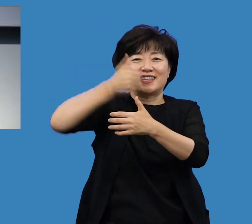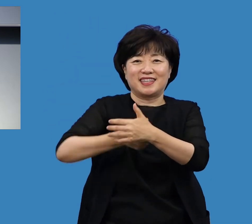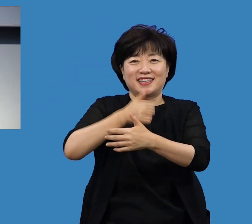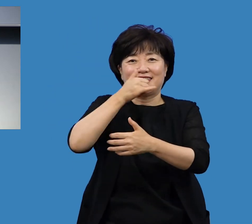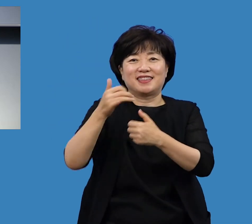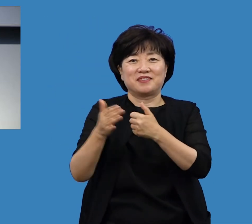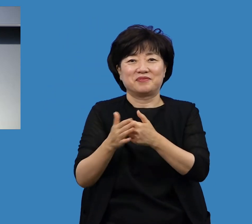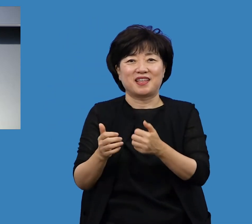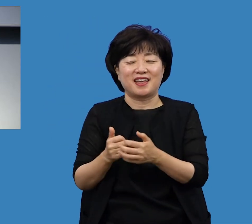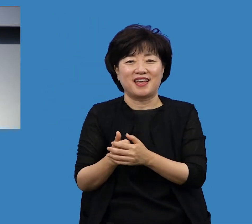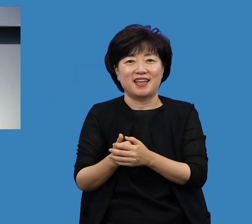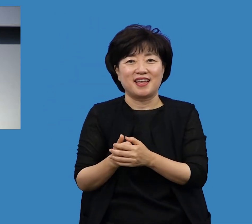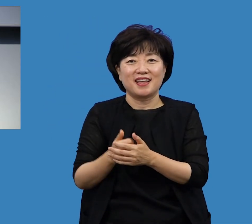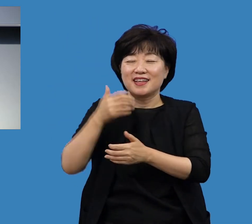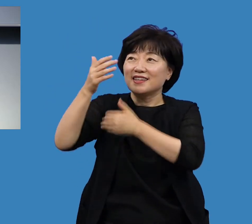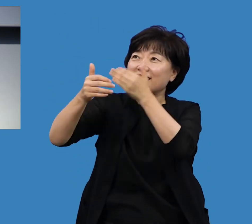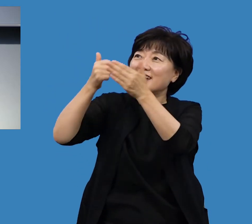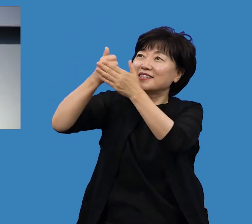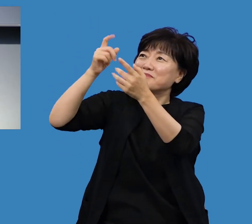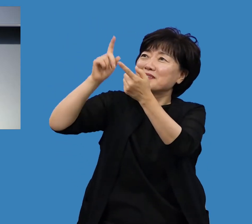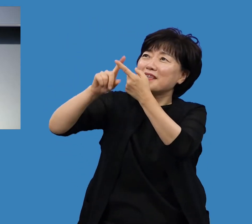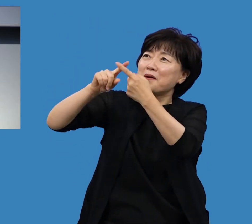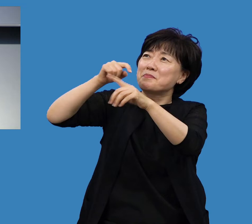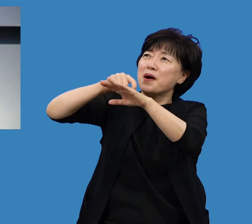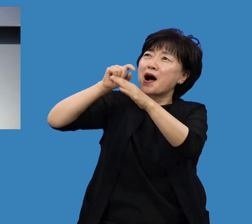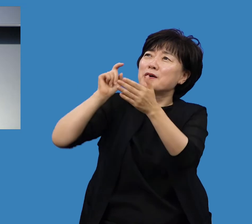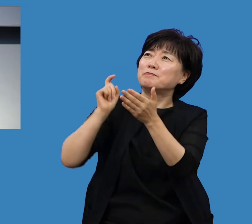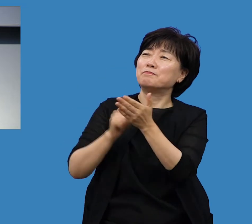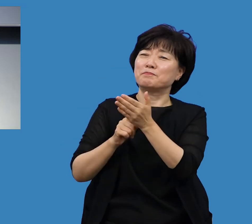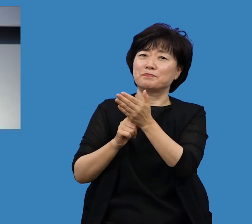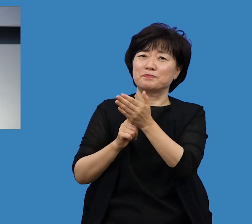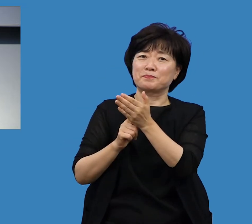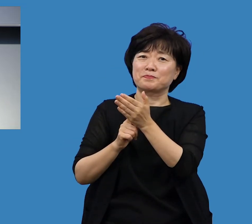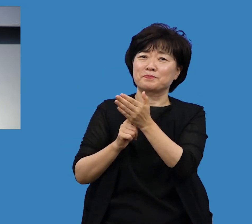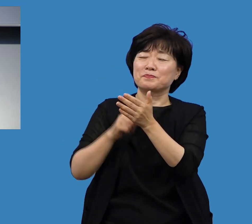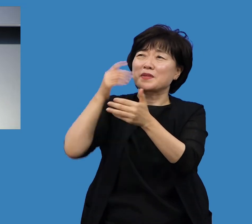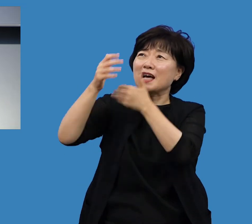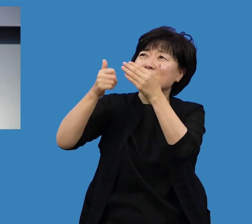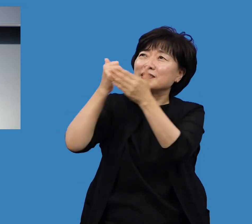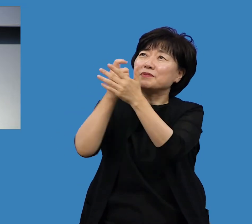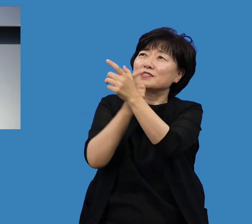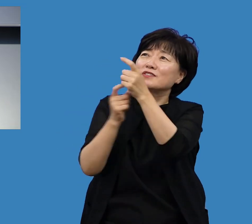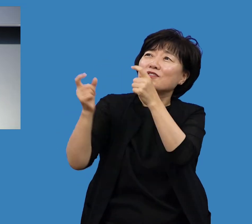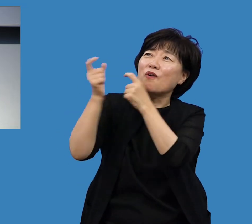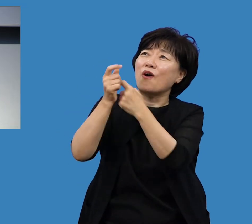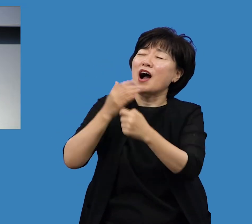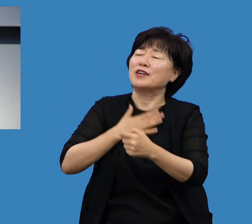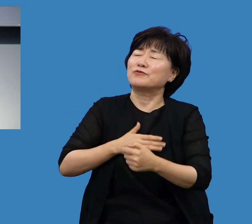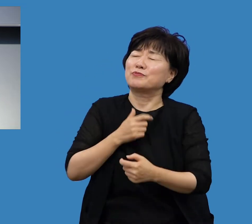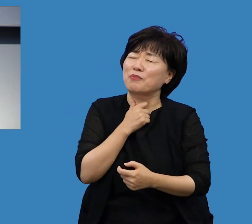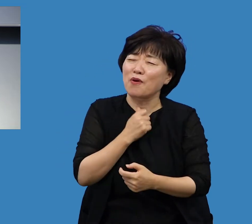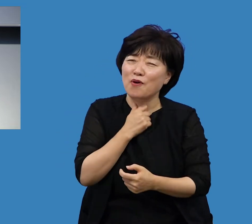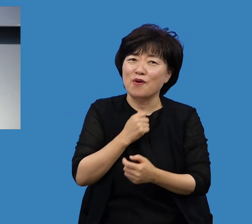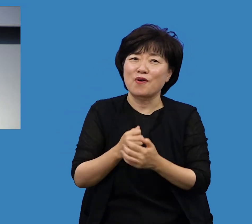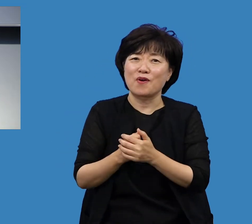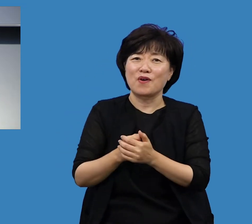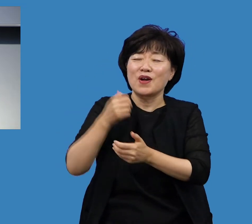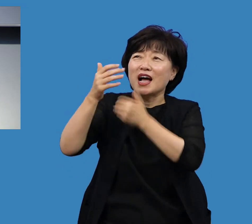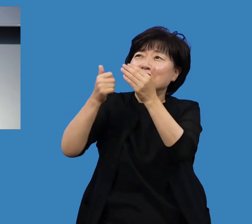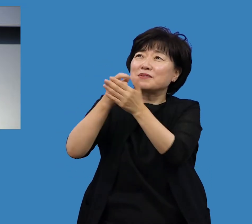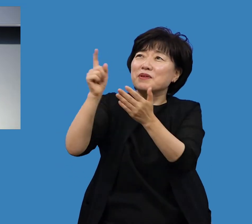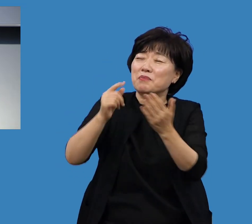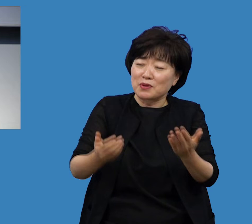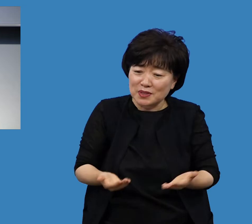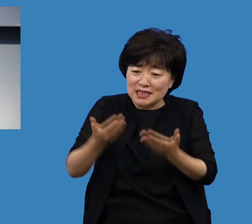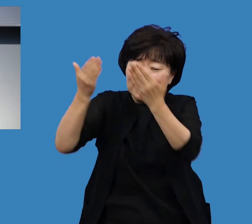시작하냐면 하나님을 향한 막 마음들이 일어나기 시작하는 거예요. 막 하나님을 더 알고 싶고 막 하나님께 뭔가 드릴 거 생각하면 막